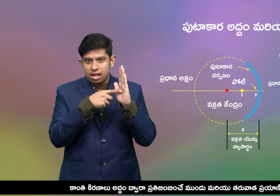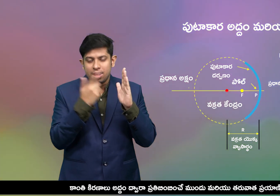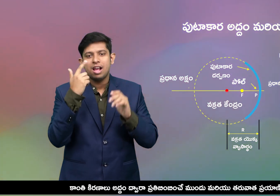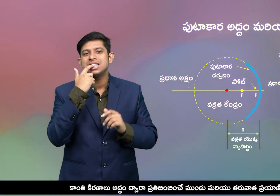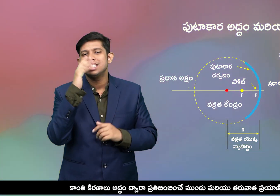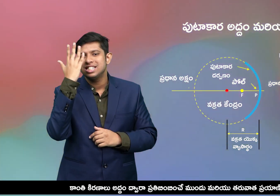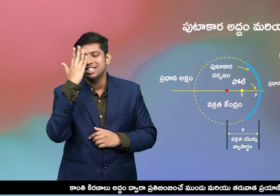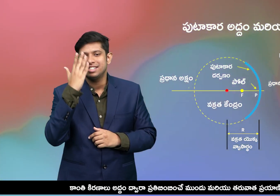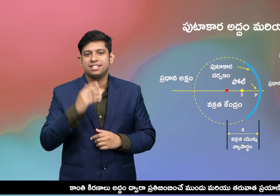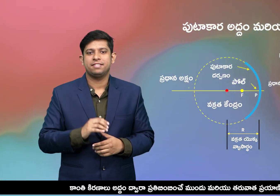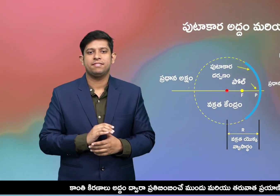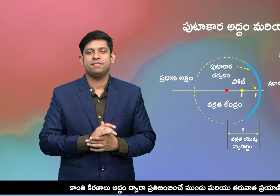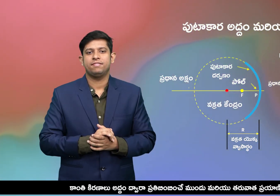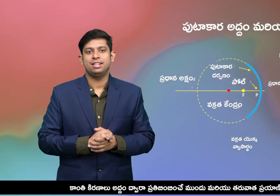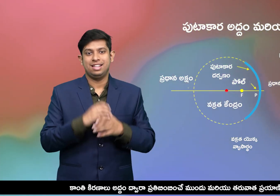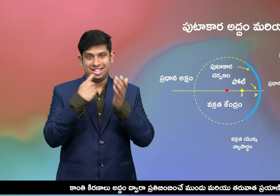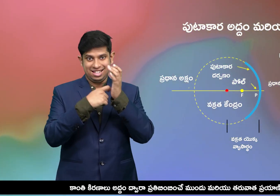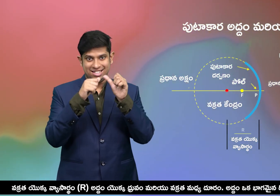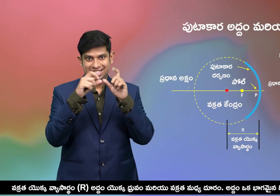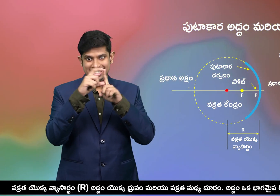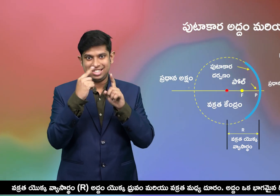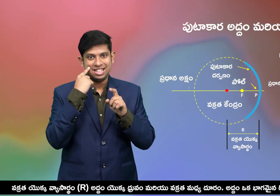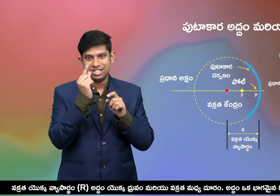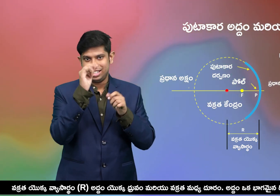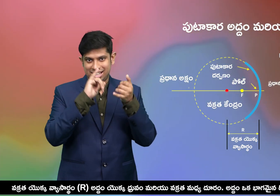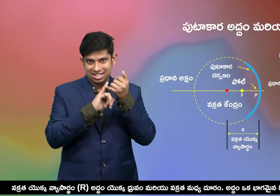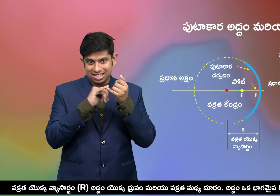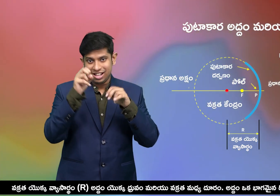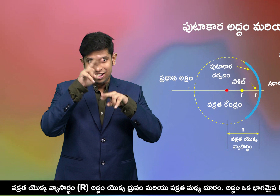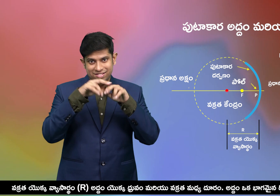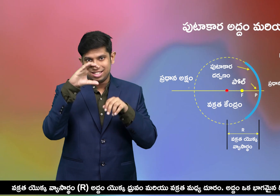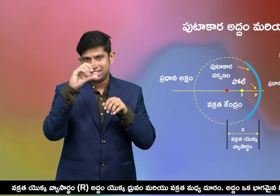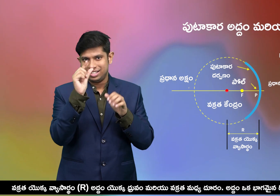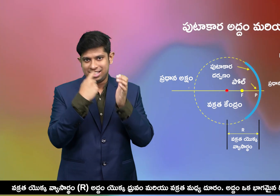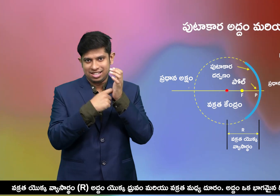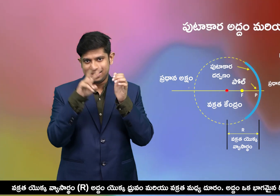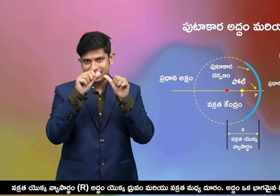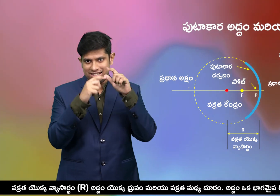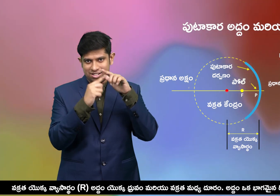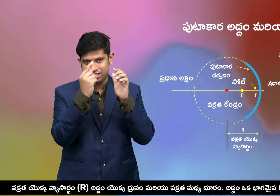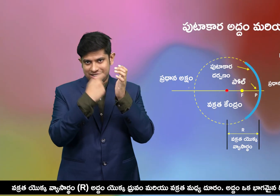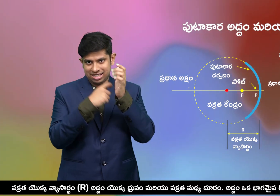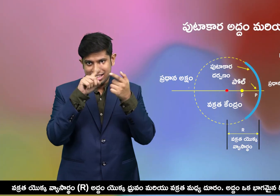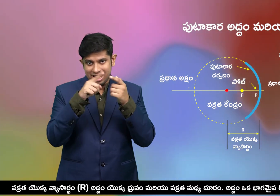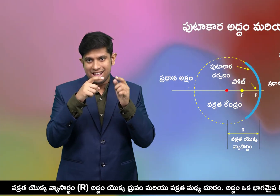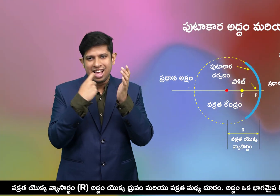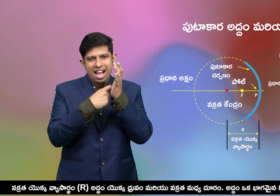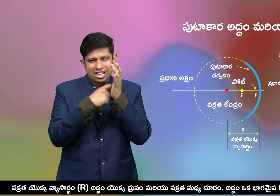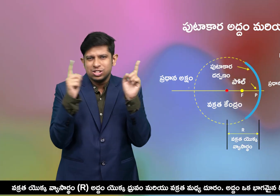వక్రత యొక్క వ్యాసార్థం r. అద్దం యొక్క ధ్రువం మరియు వక్రత మధ్య